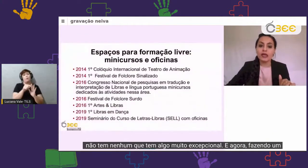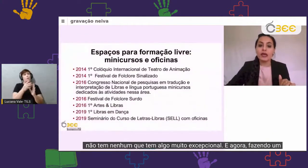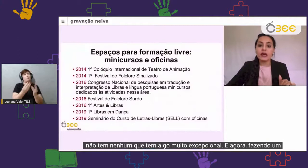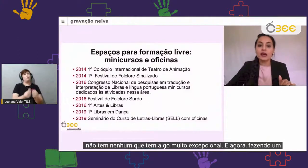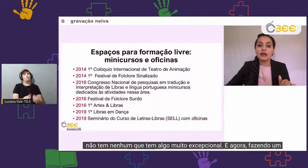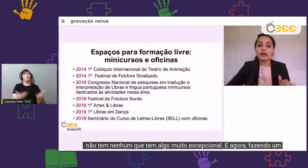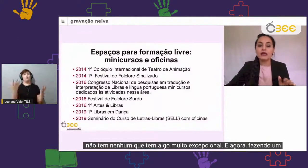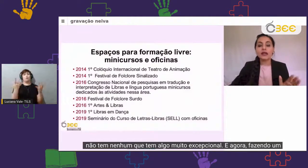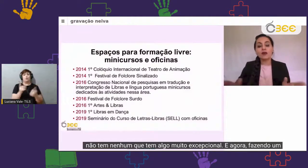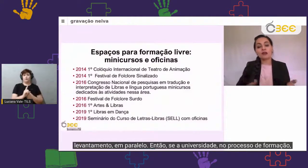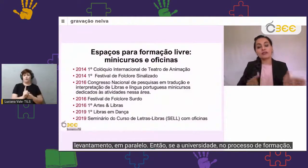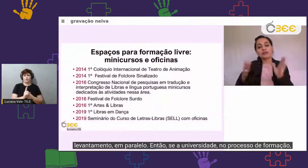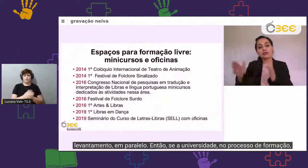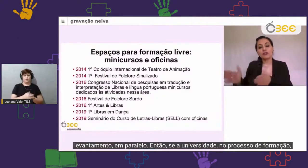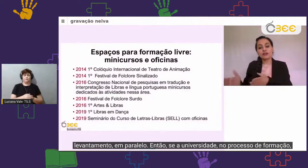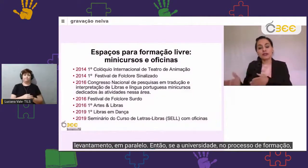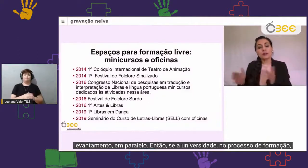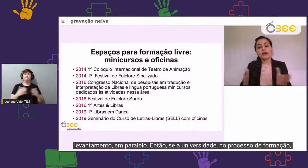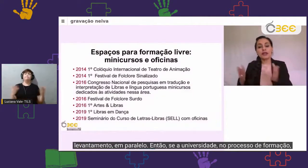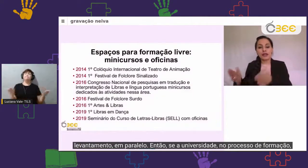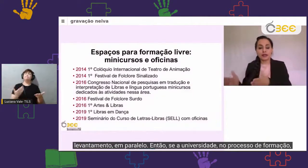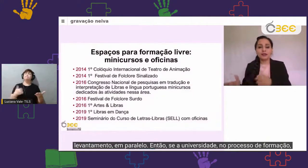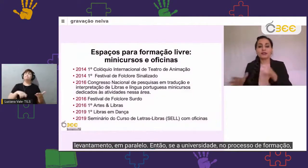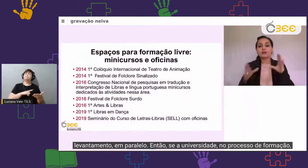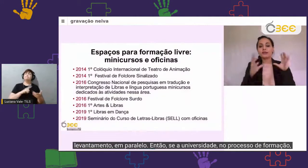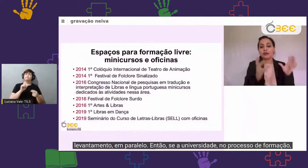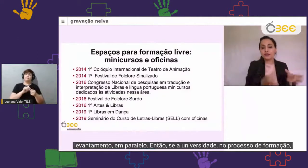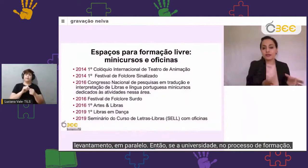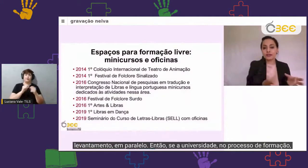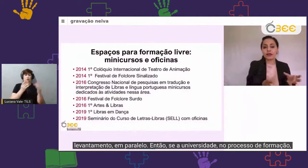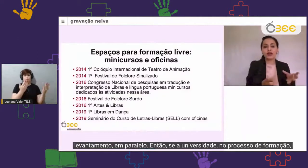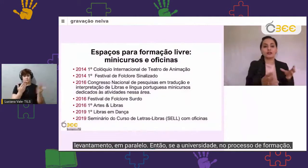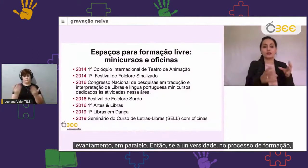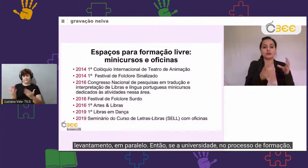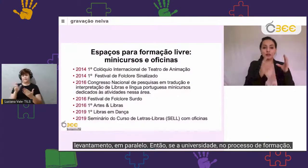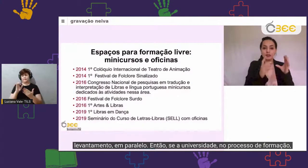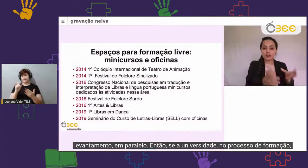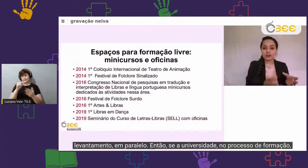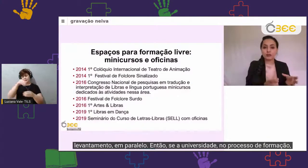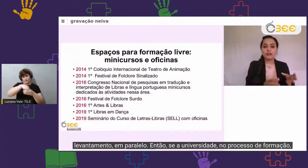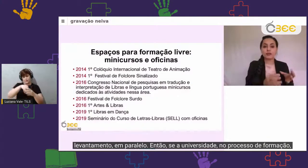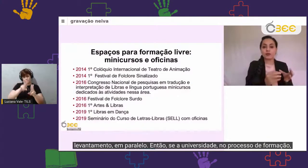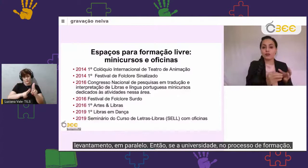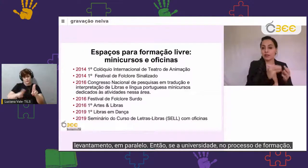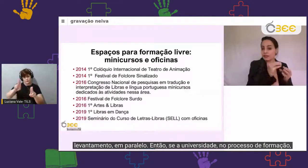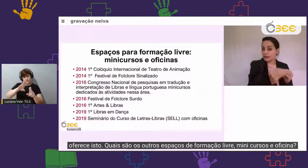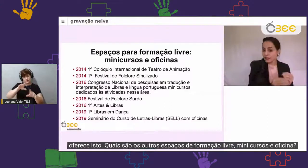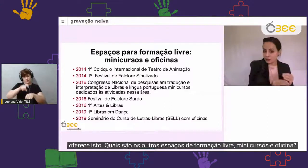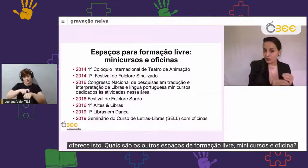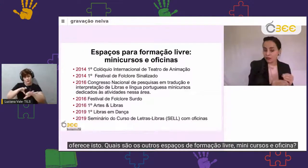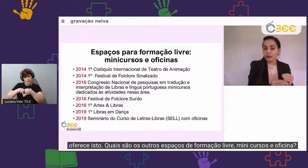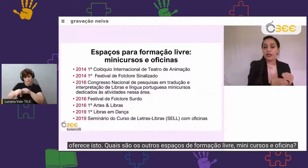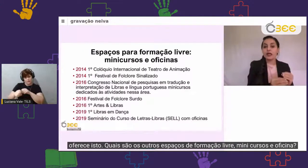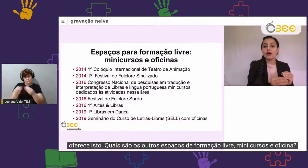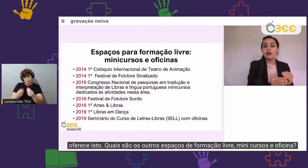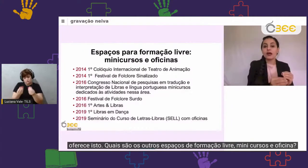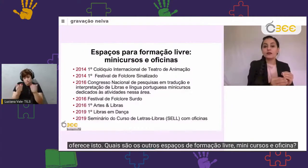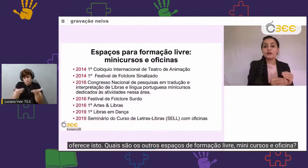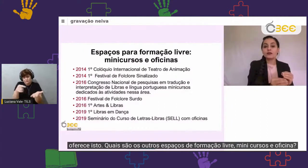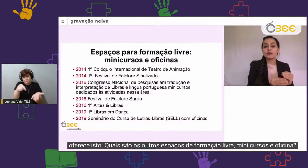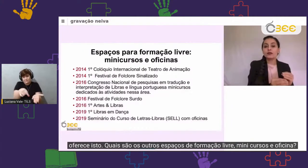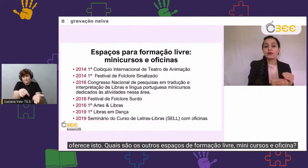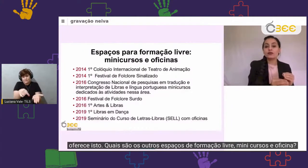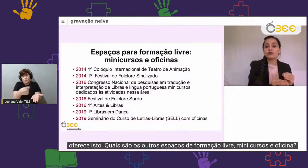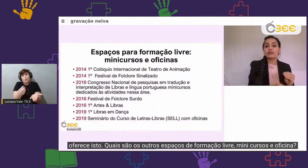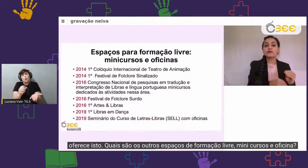tá? E agora, fazendo o levantamento em paralelo, né? Então, se a universidade, no processo de formação, ela oferece isso,